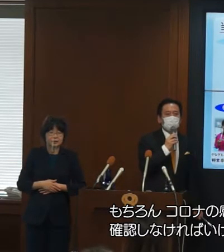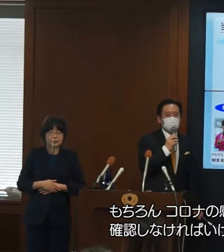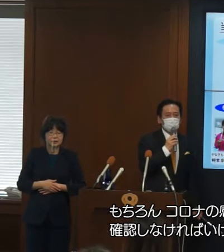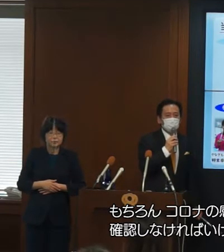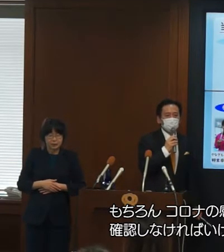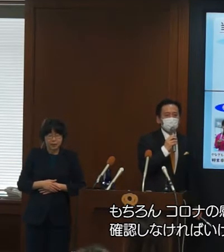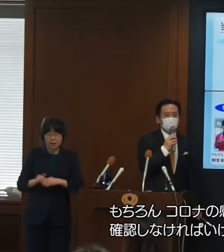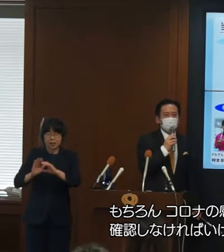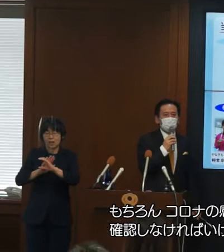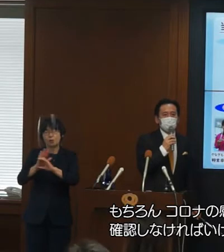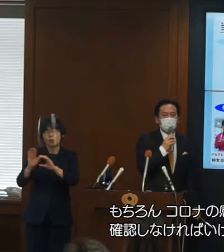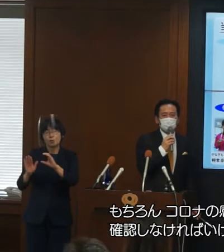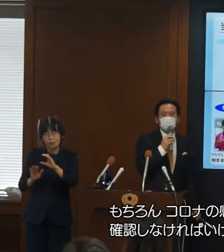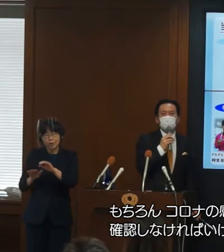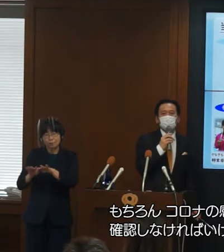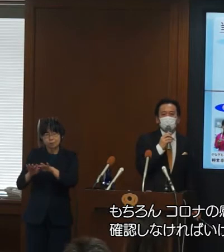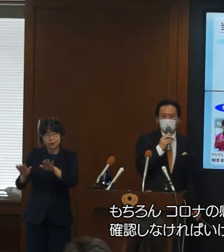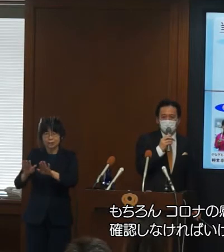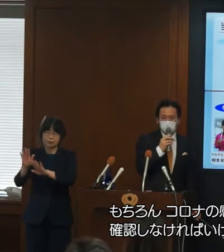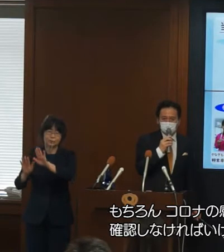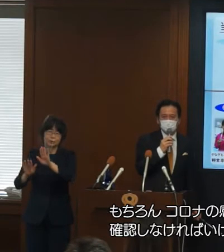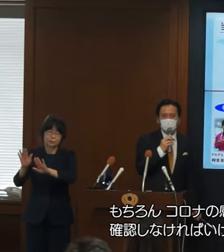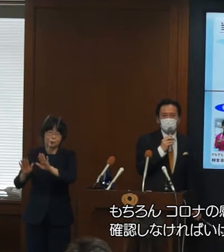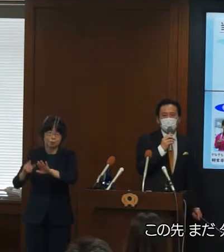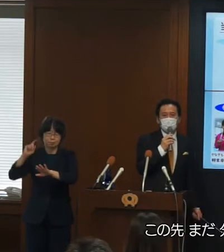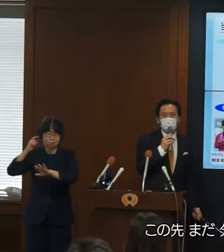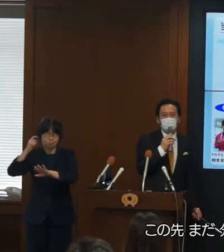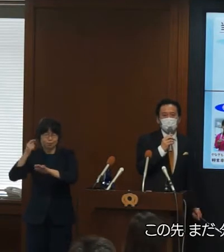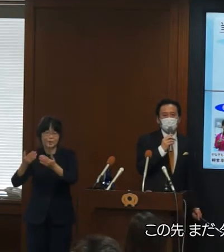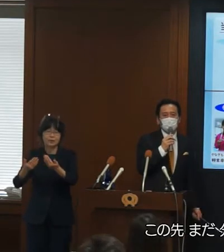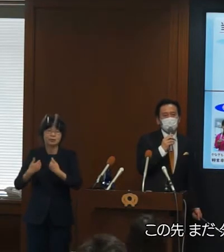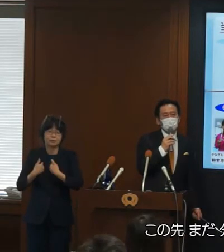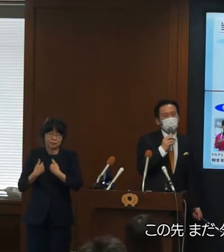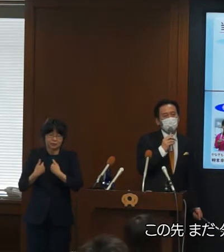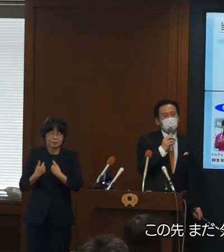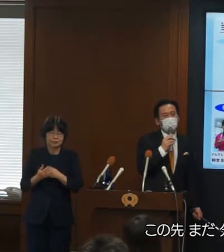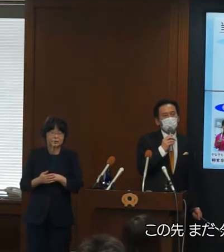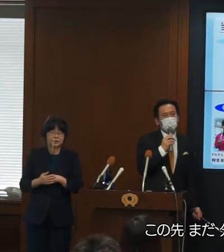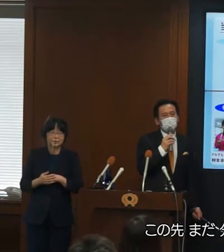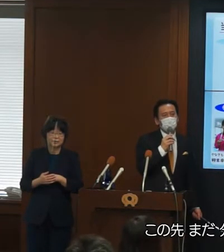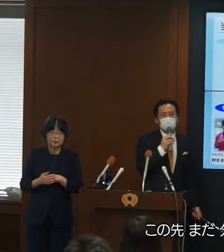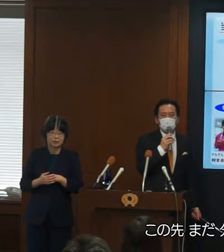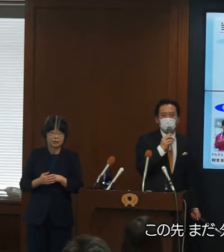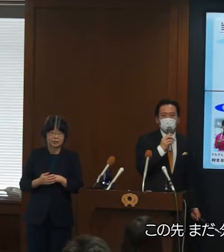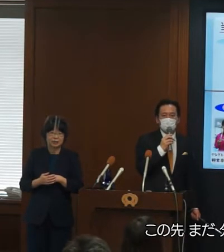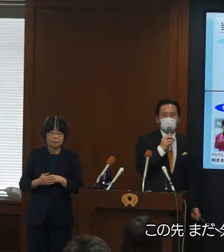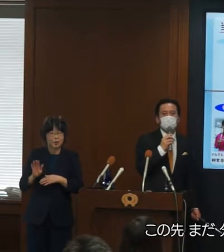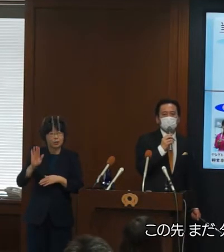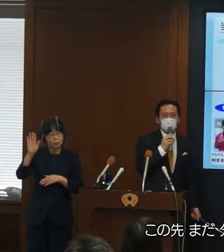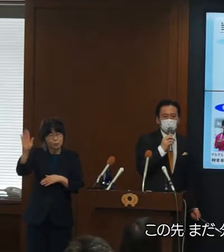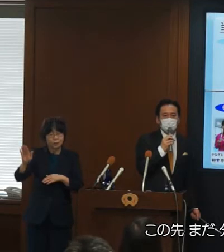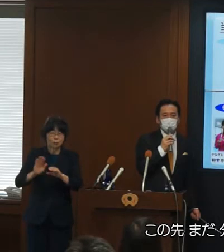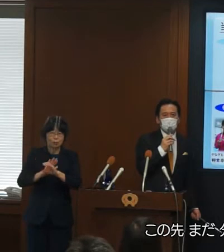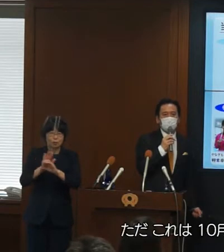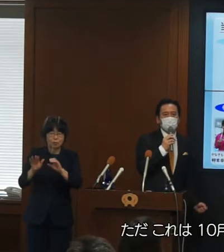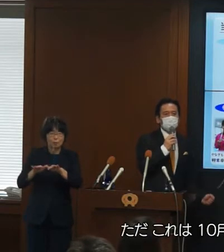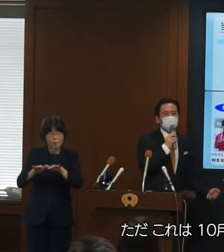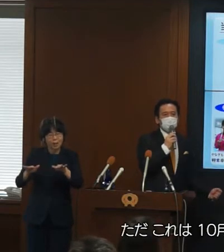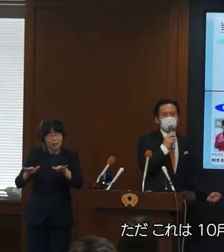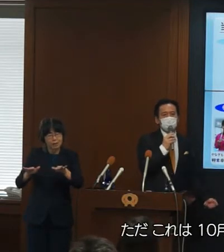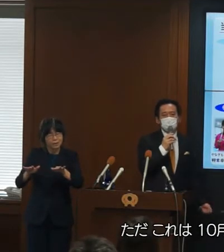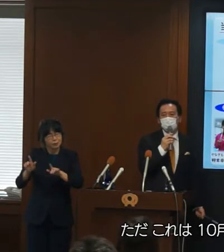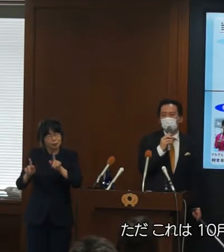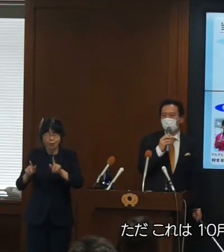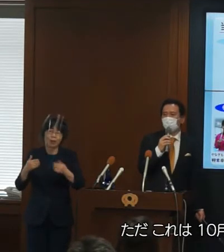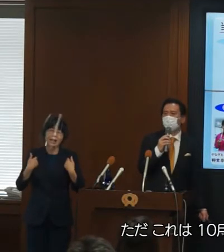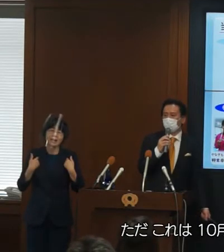コロナの感染症の状況っていうのを確認しなければいけないです。まあ、この先まだ分かりませんので、ただこれ10